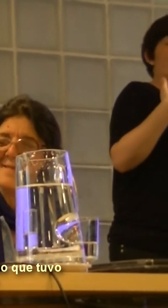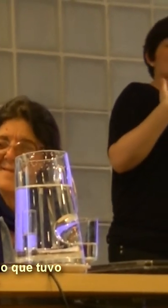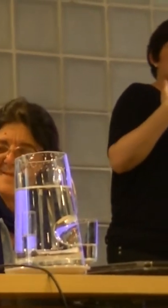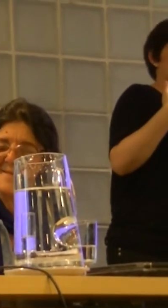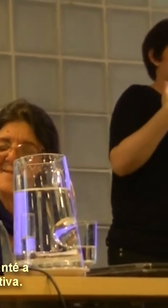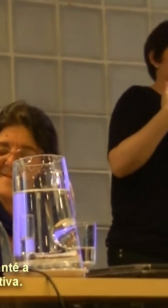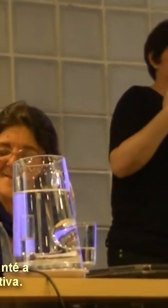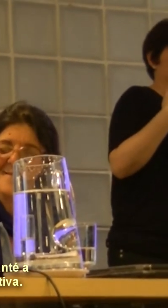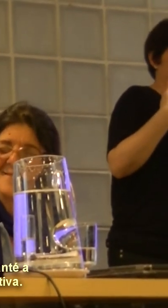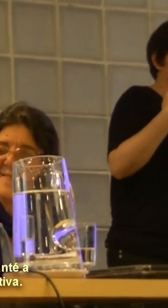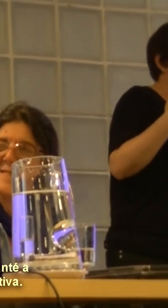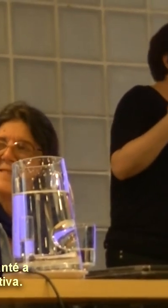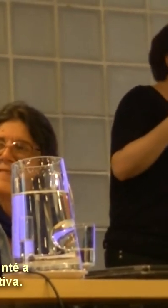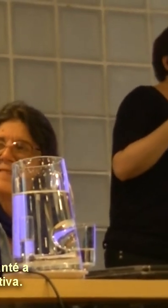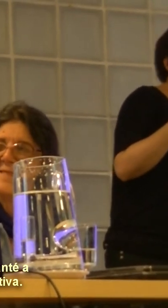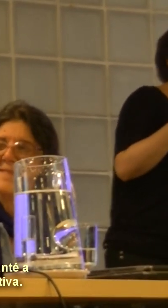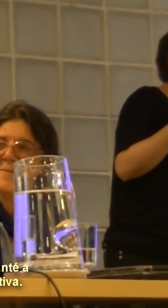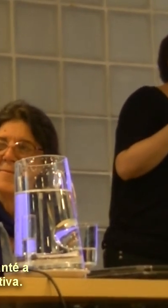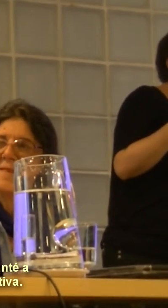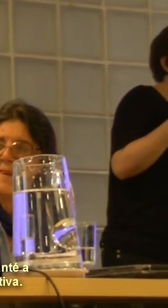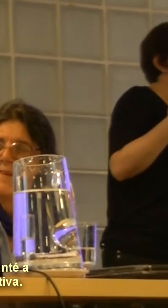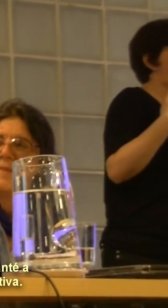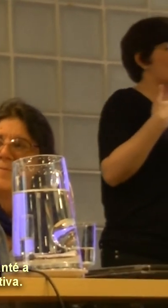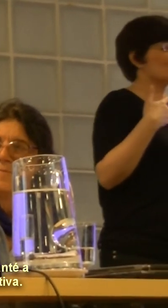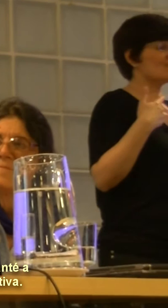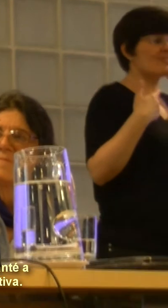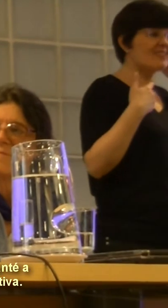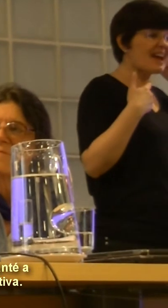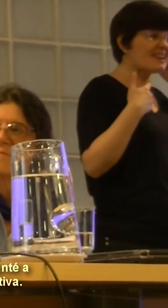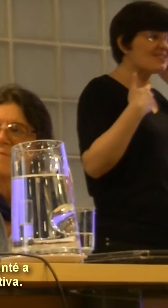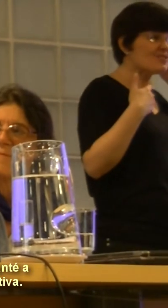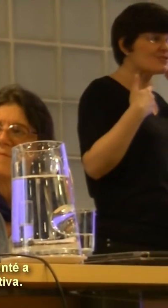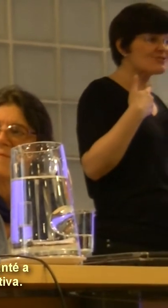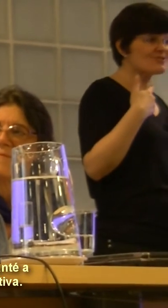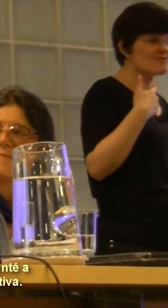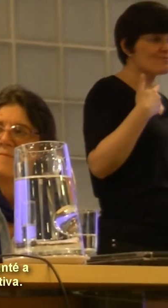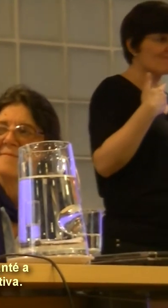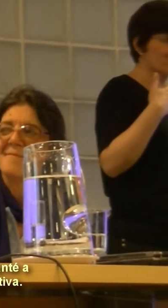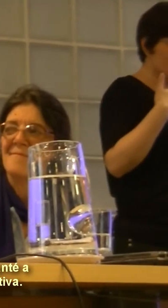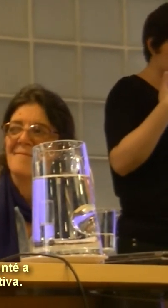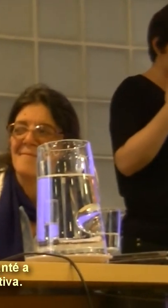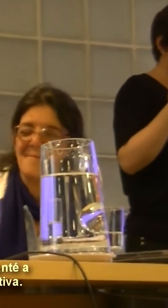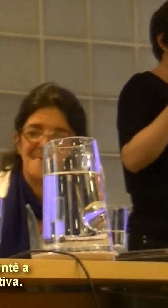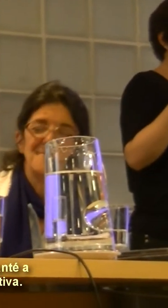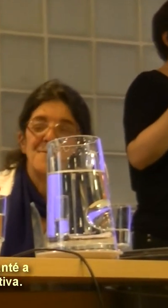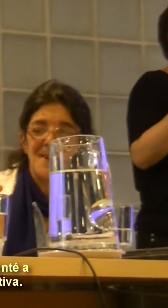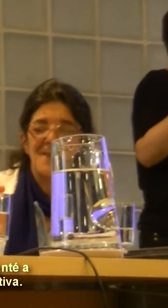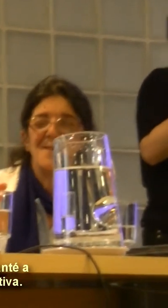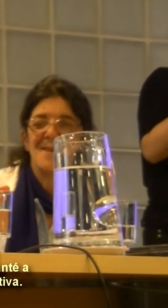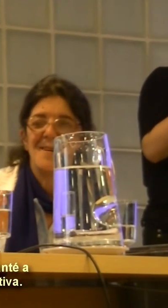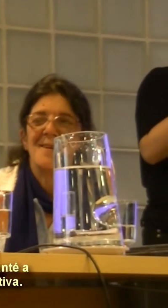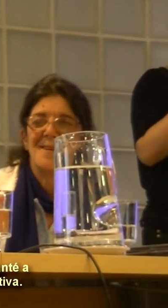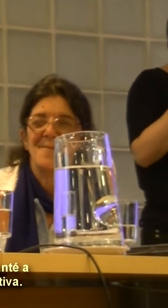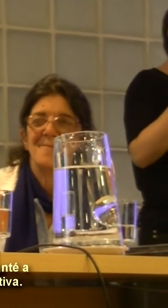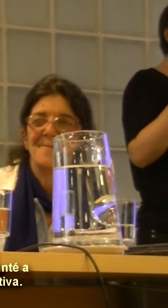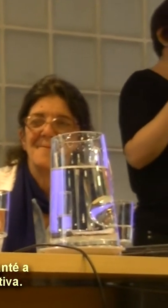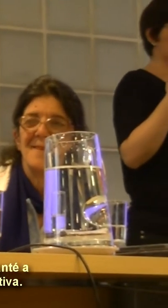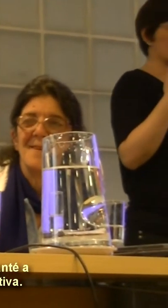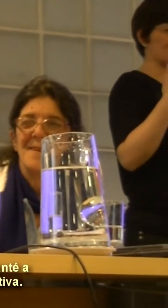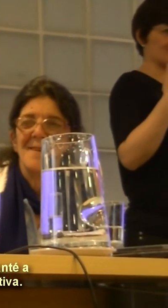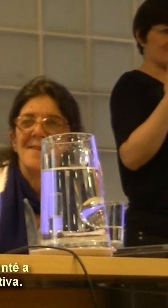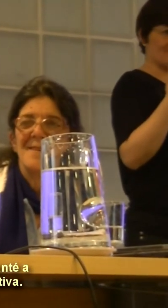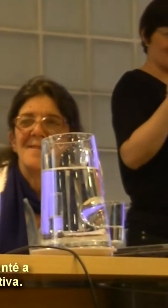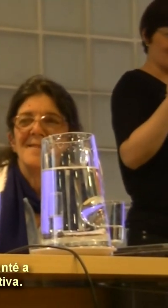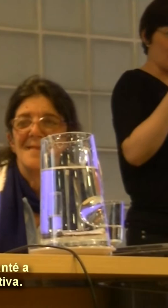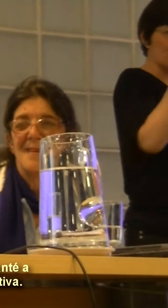privación auditiva. Perdí la audición a los 19 años y la implanté a los 44. O sea, 25 años